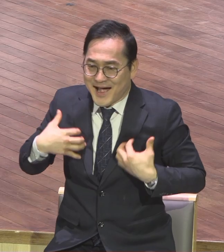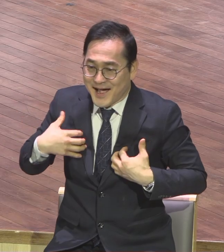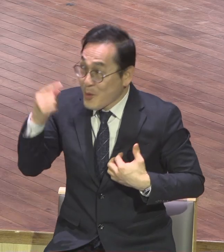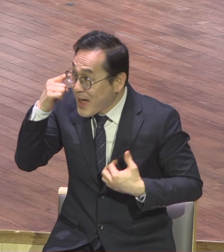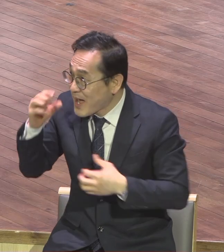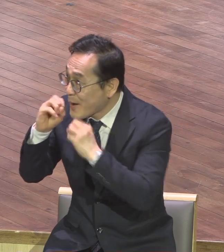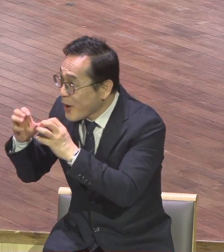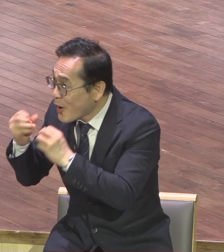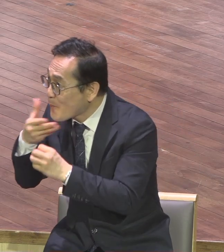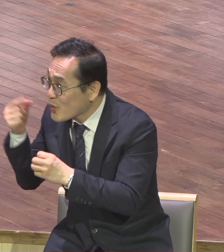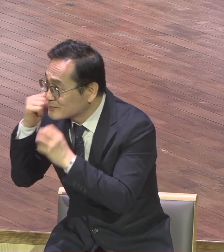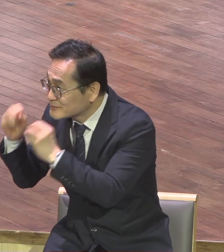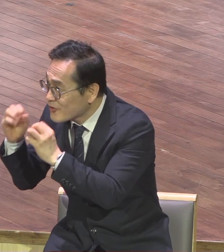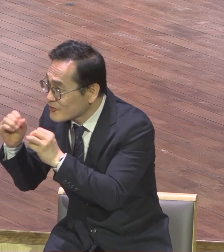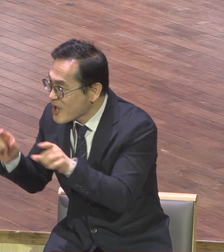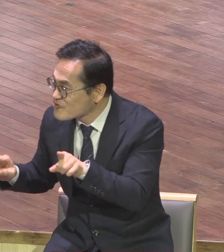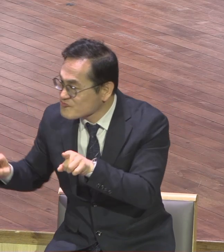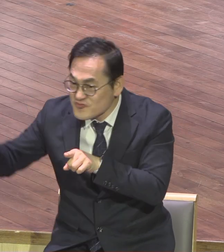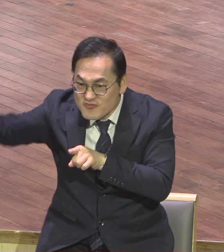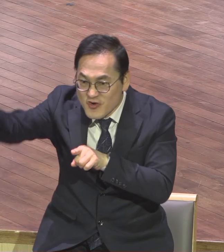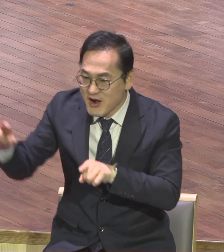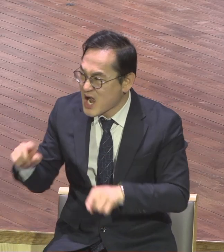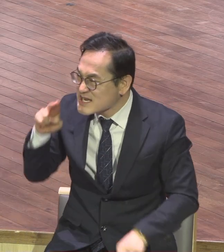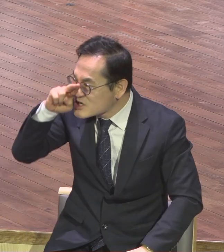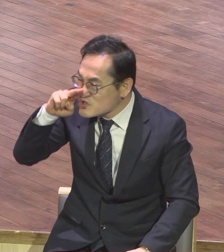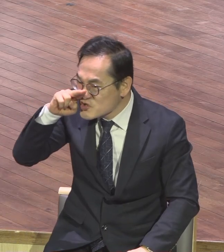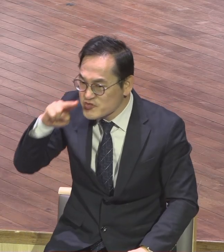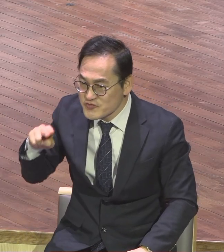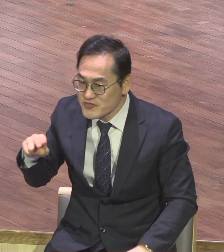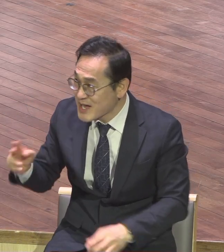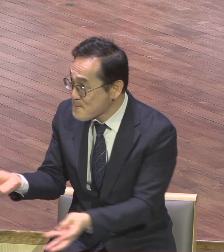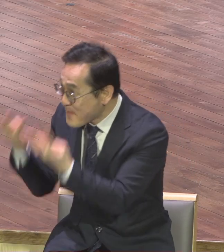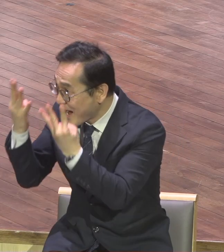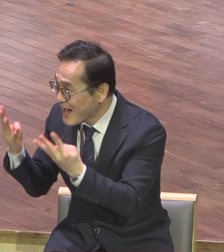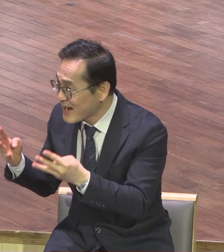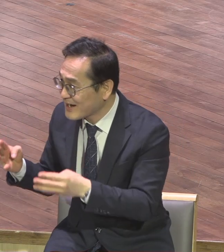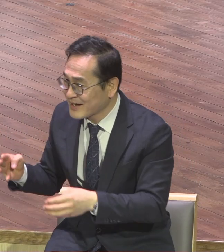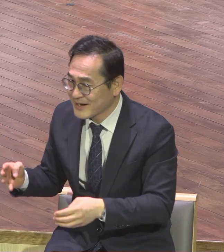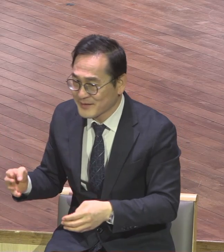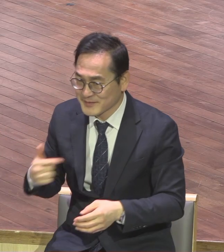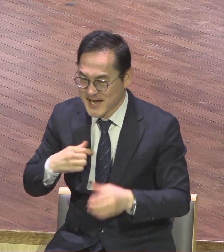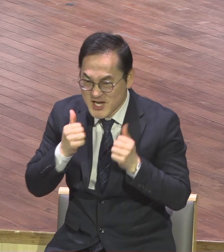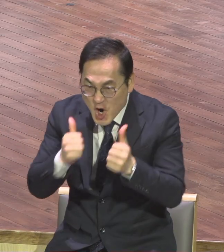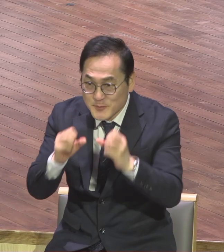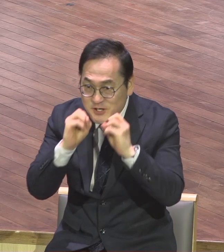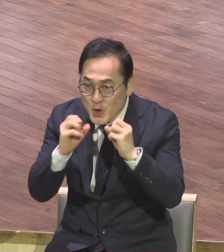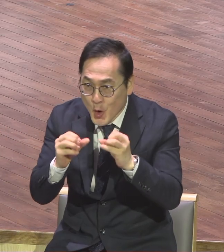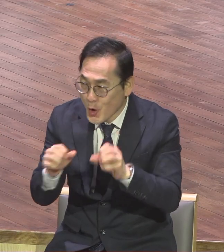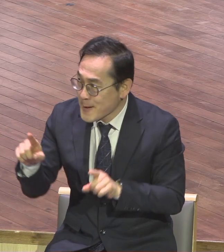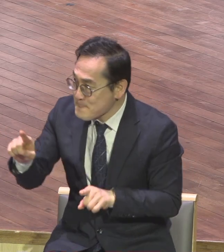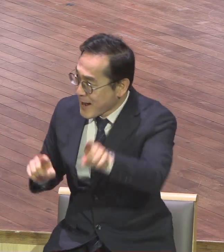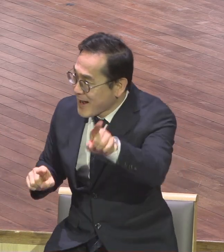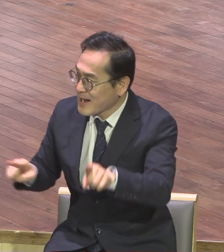우리가 열심히 전도하면 저 감옥에 갇혀있는 저 바울이 얼마나 배가 아파할까?